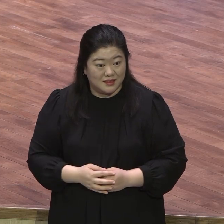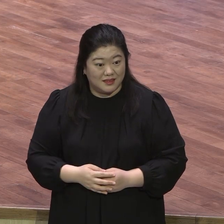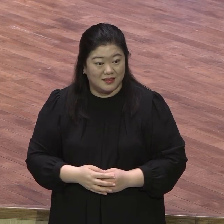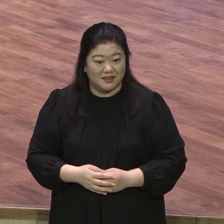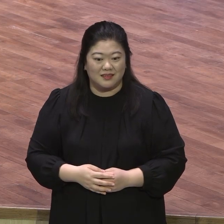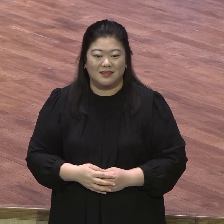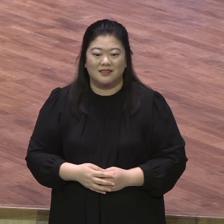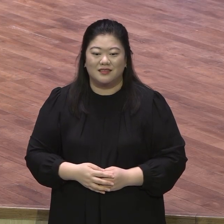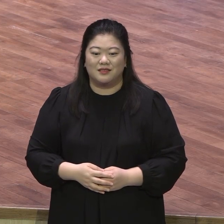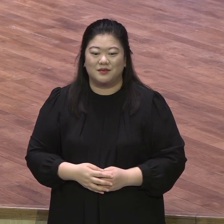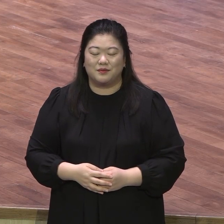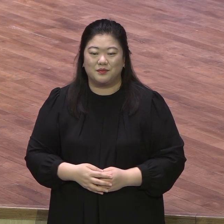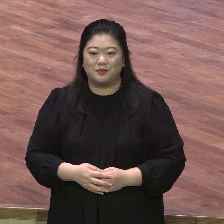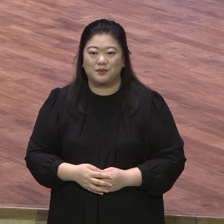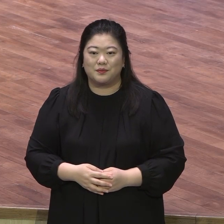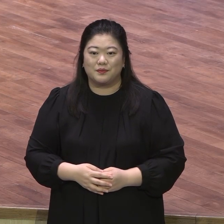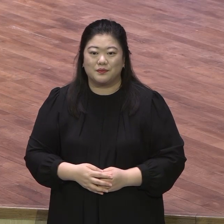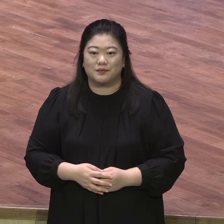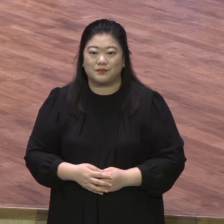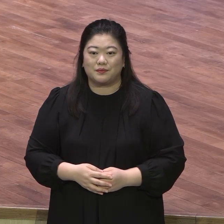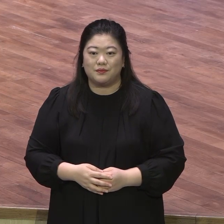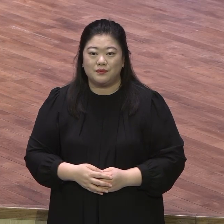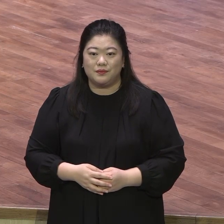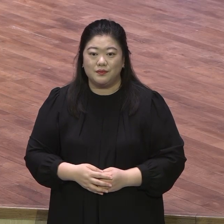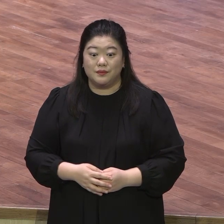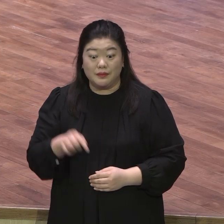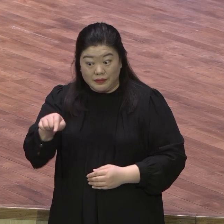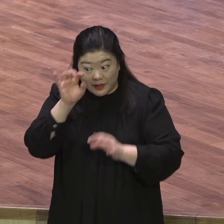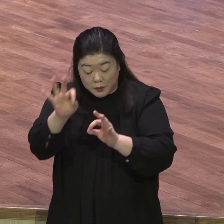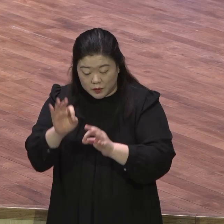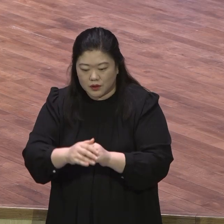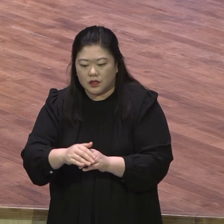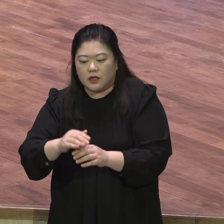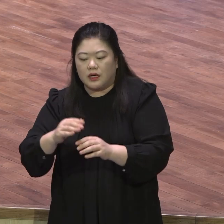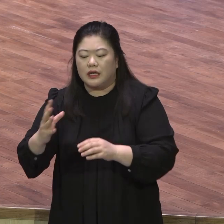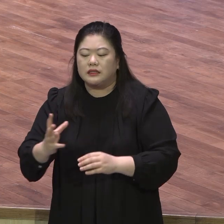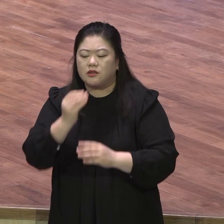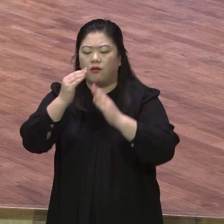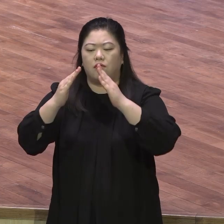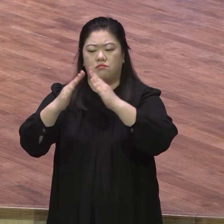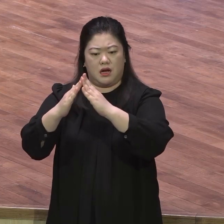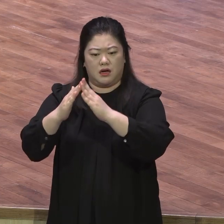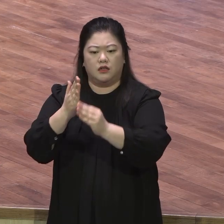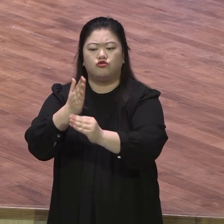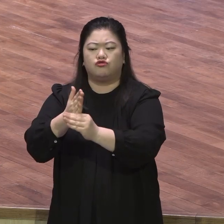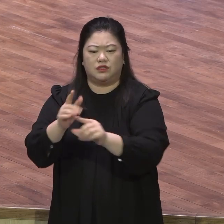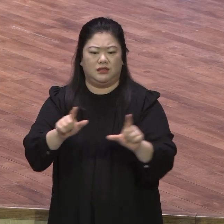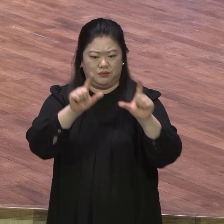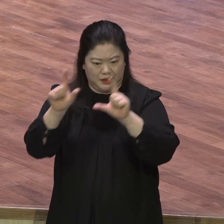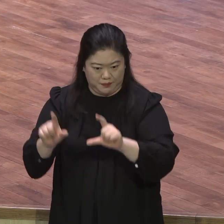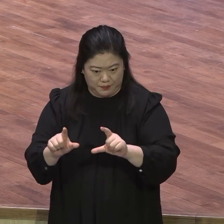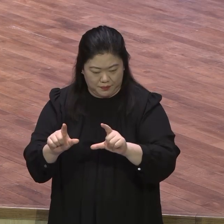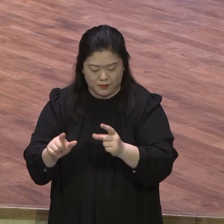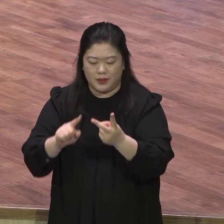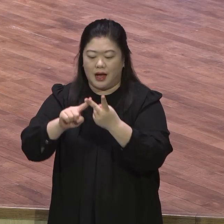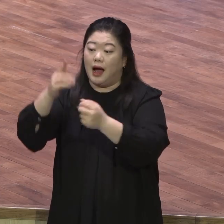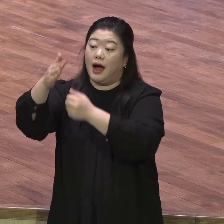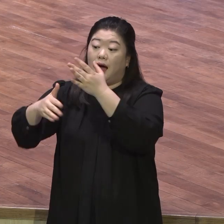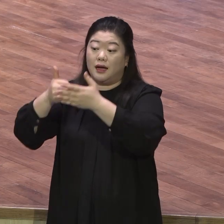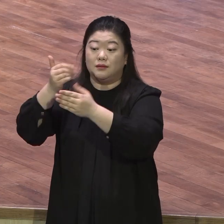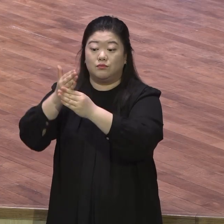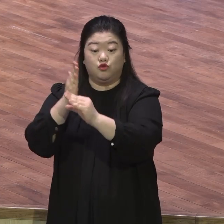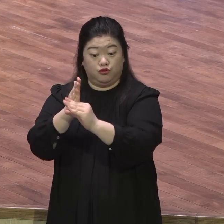이걸 뭘 의미하느냐. 성막 중심의 삶. 하나님 중심의 삶. 말씀 중심의 삶.